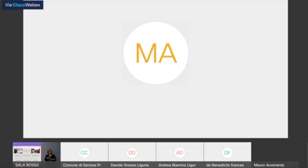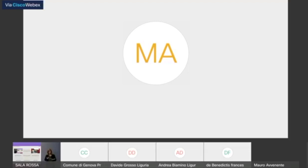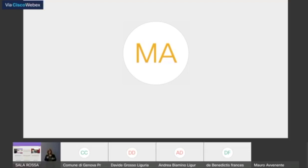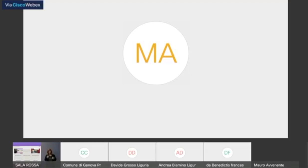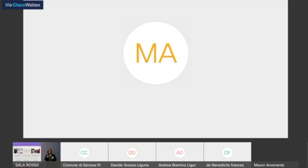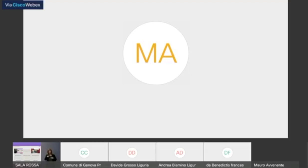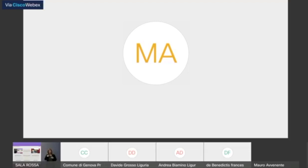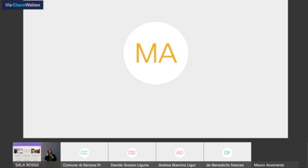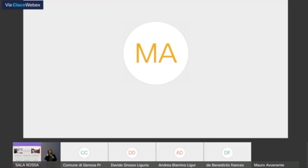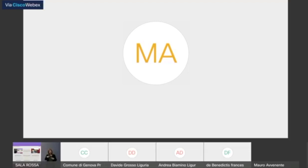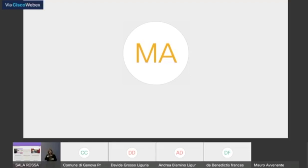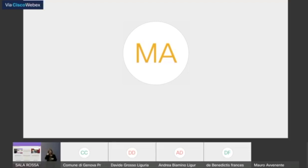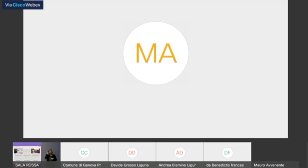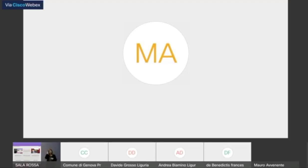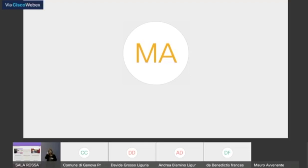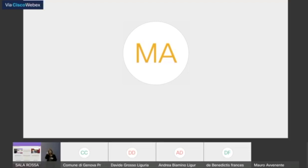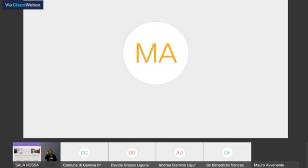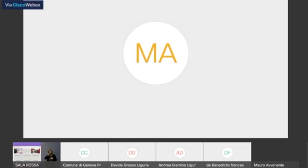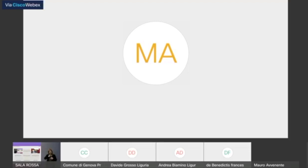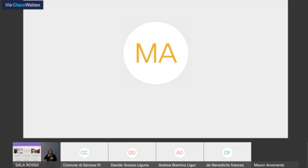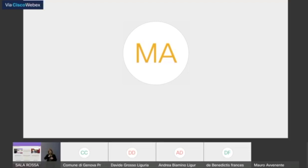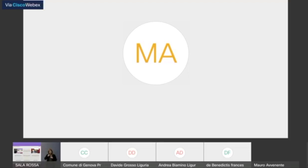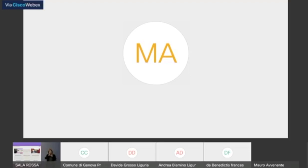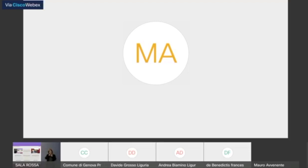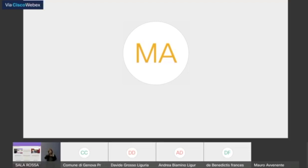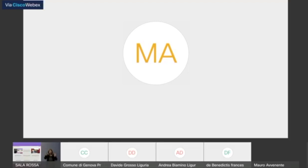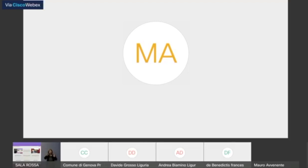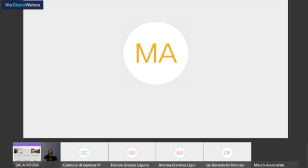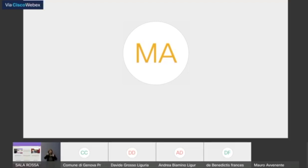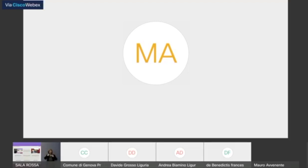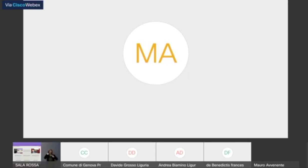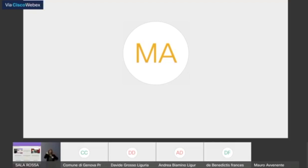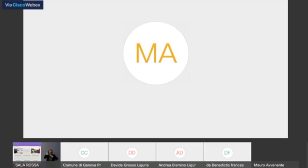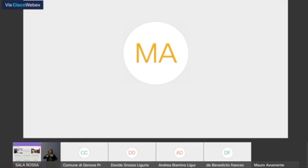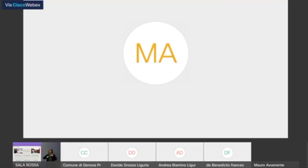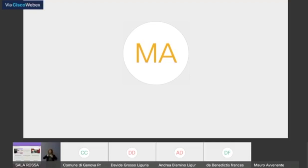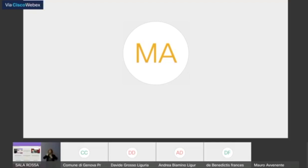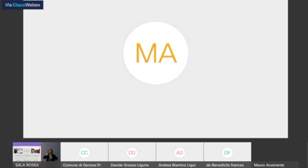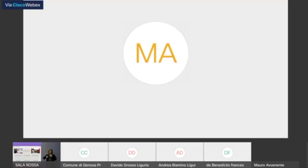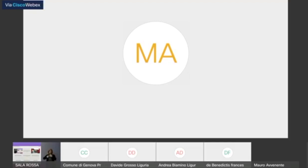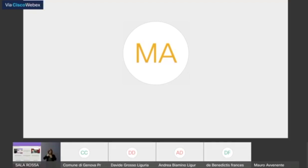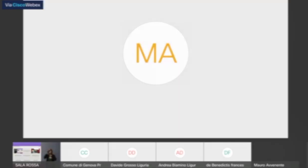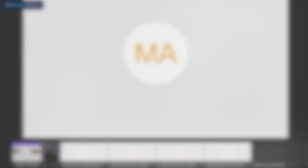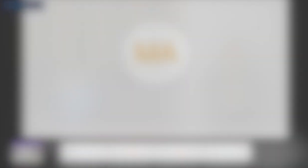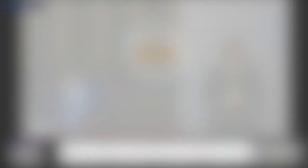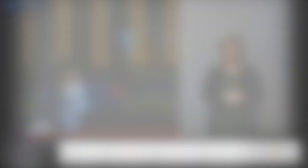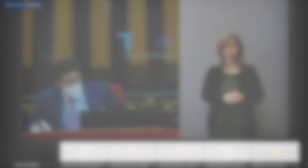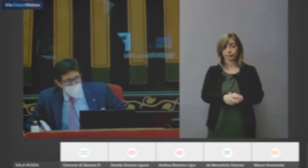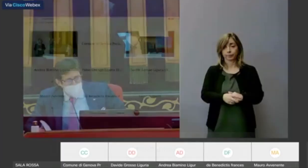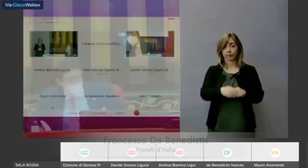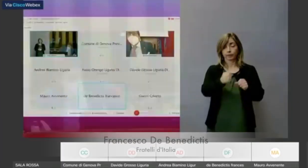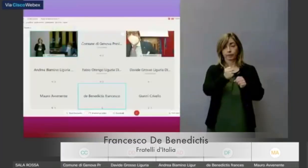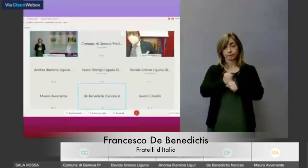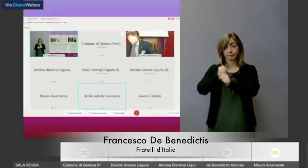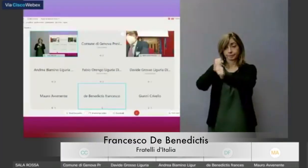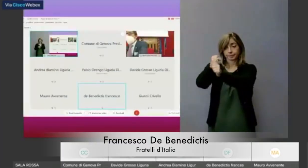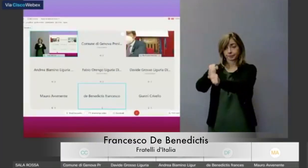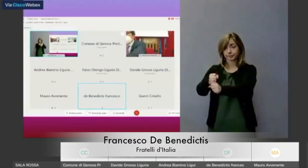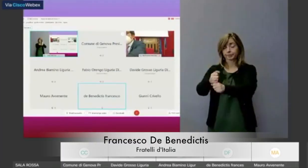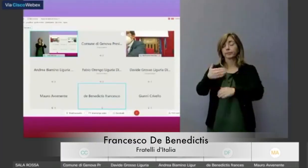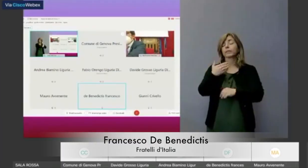suo ruolo che è un ruolo molto molto importante nell'ambito dei poli culturali della nostra città grazie grazie